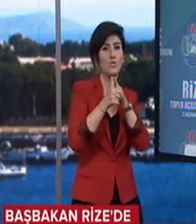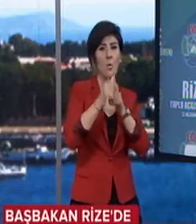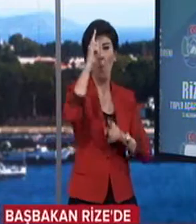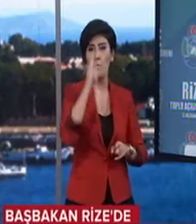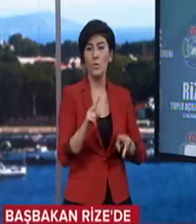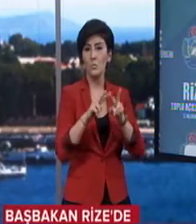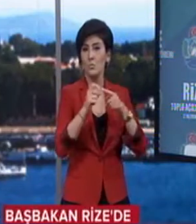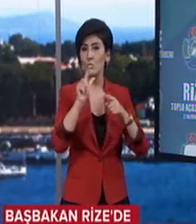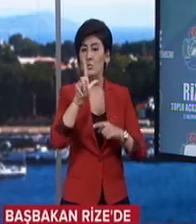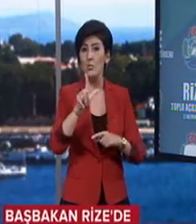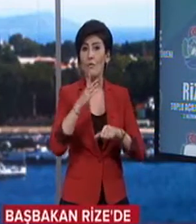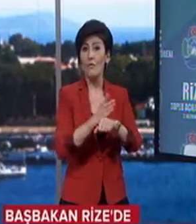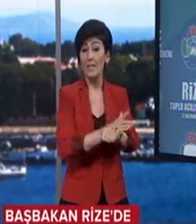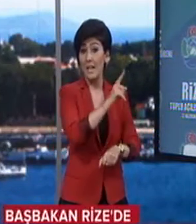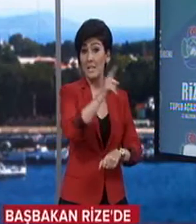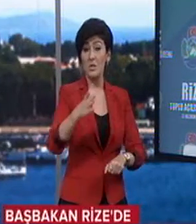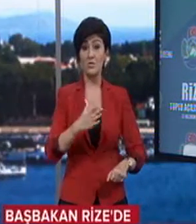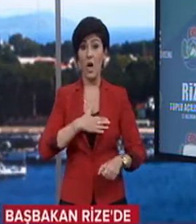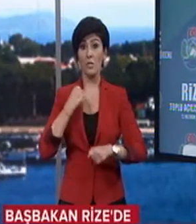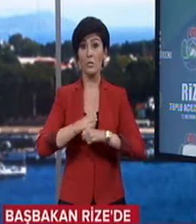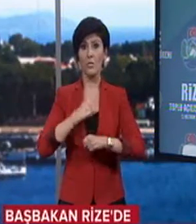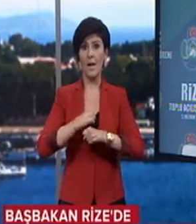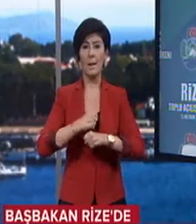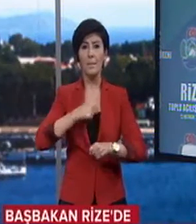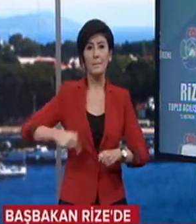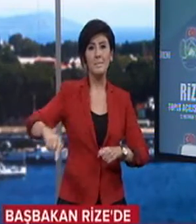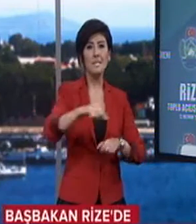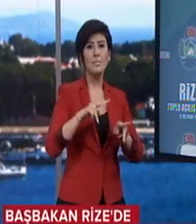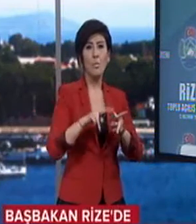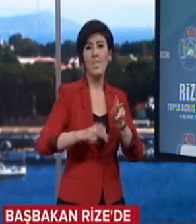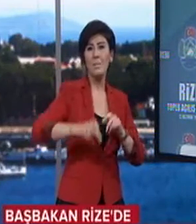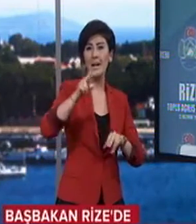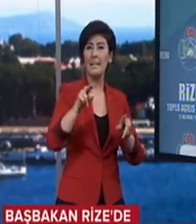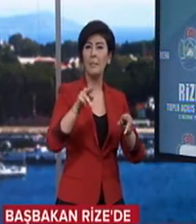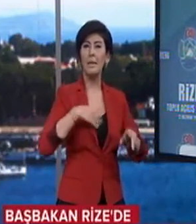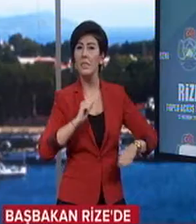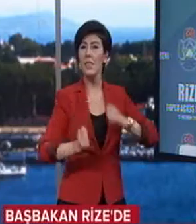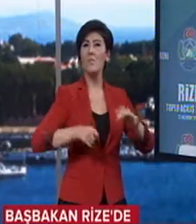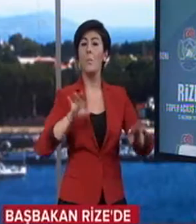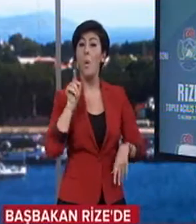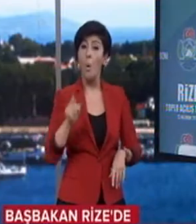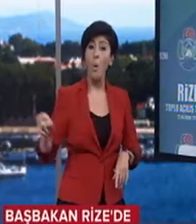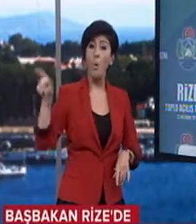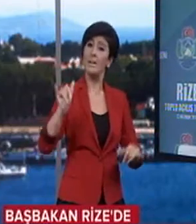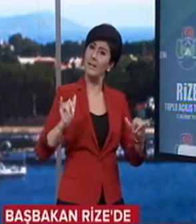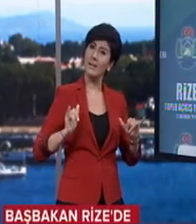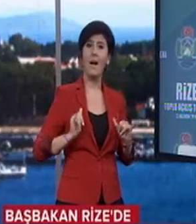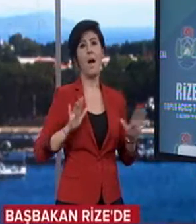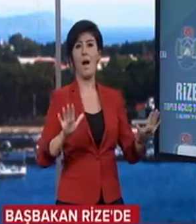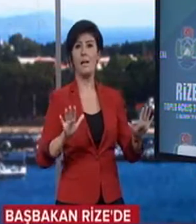önceliğimiz Musul'daki vatandaşlarımızın can güvenliği. Biz muhalefet partileri gibi davranamayız. Onlar rahatlar,